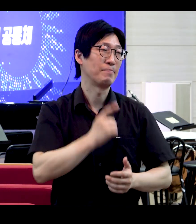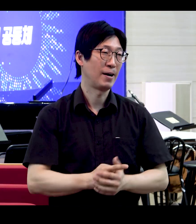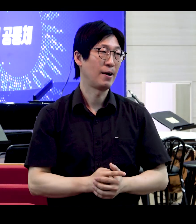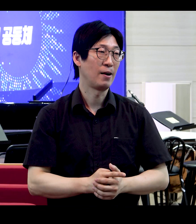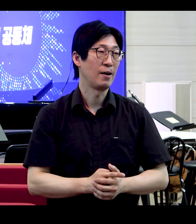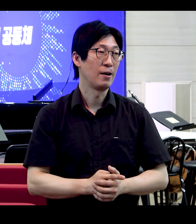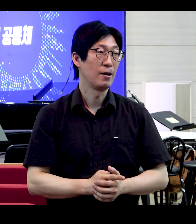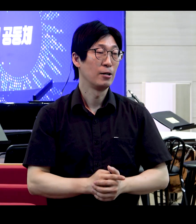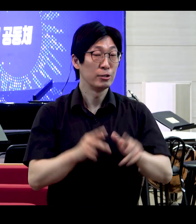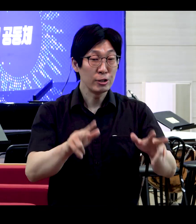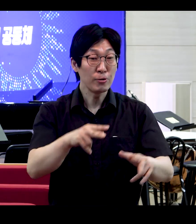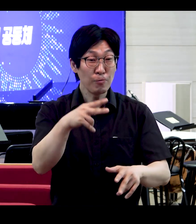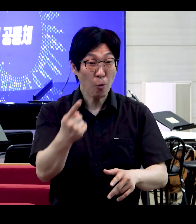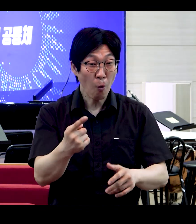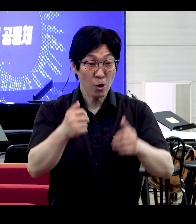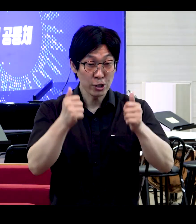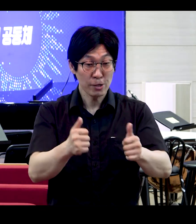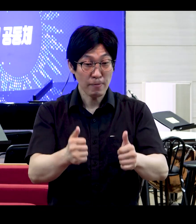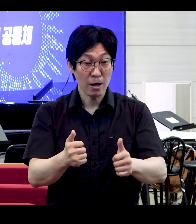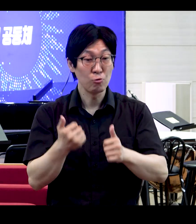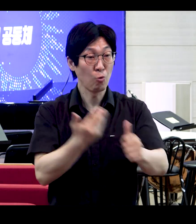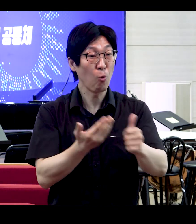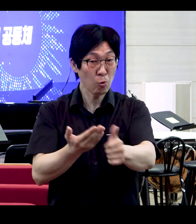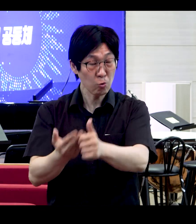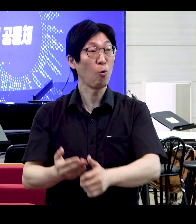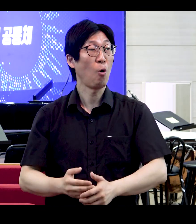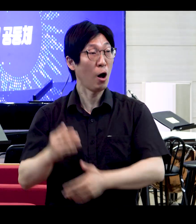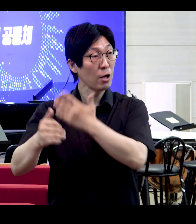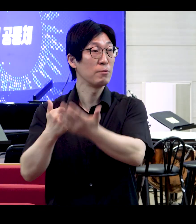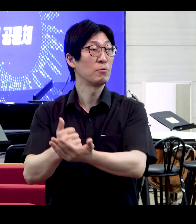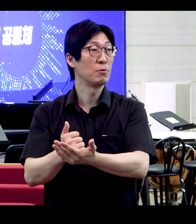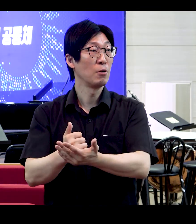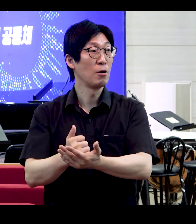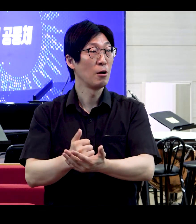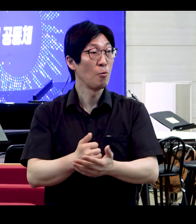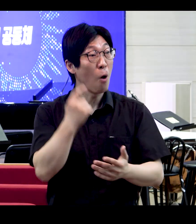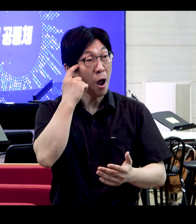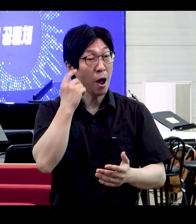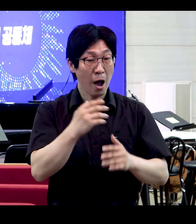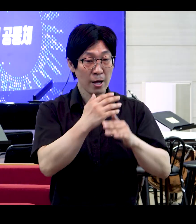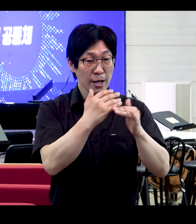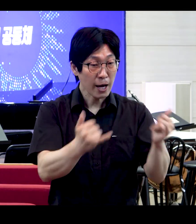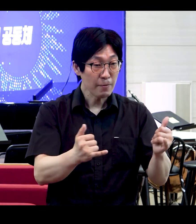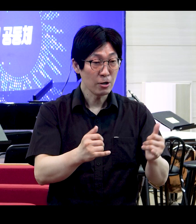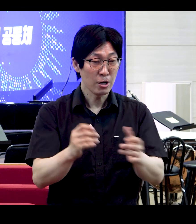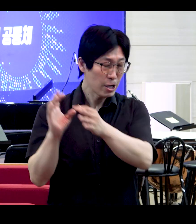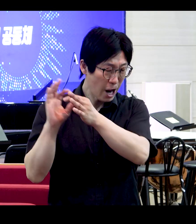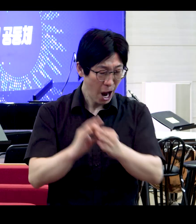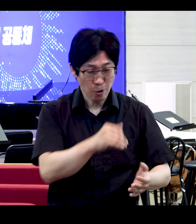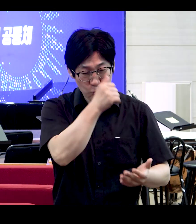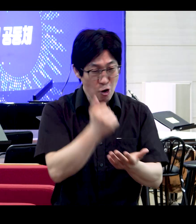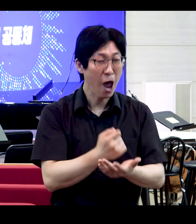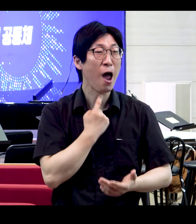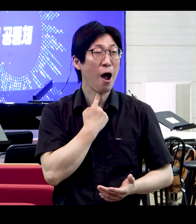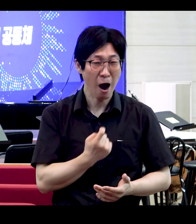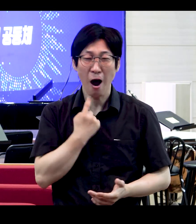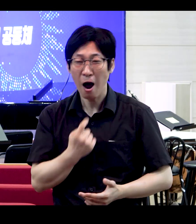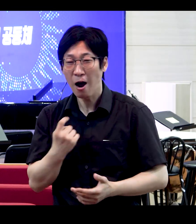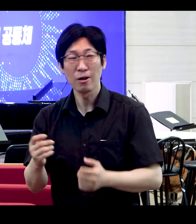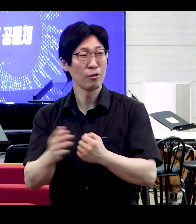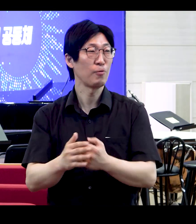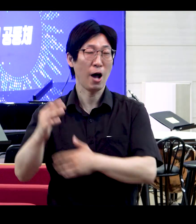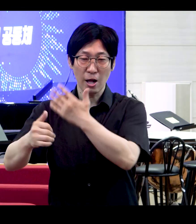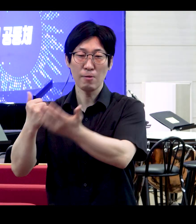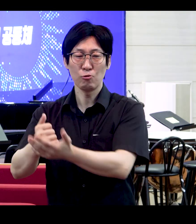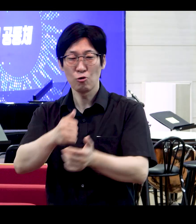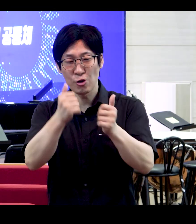심판은 계속 있습니다. 인간이 범죄하고 살아가는 한 심판은 계속 분명히 있을 수밖에 없어요. 예,